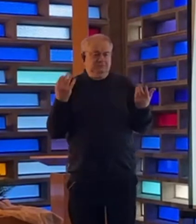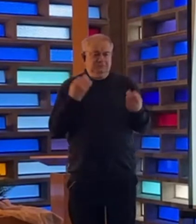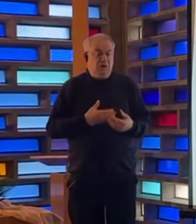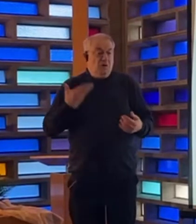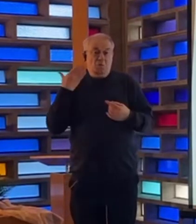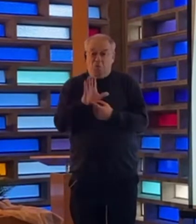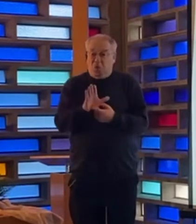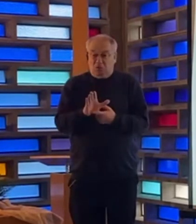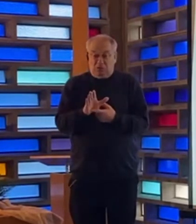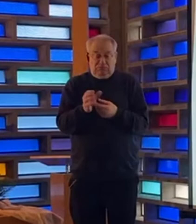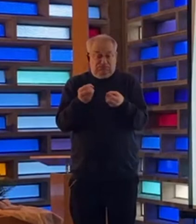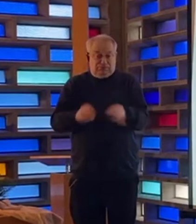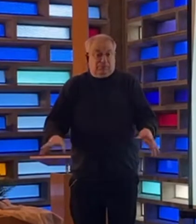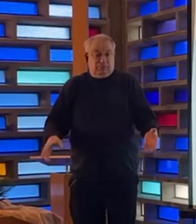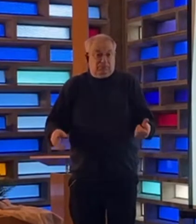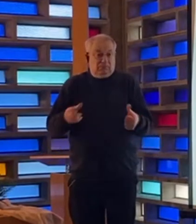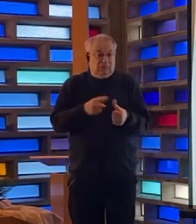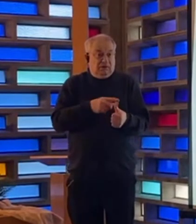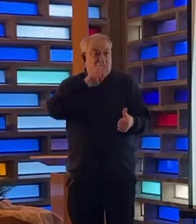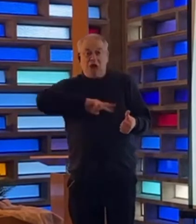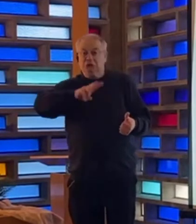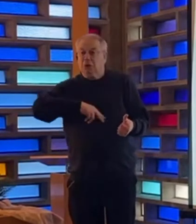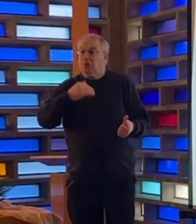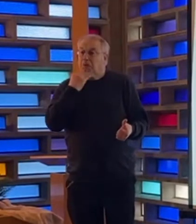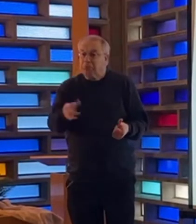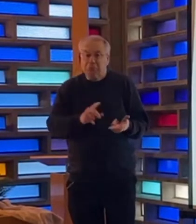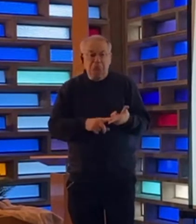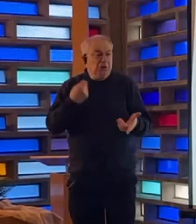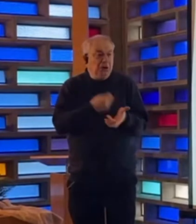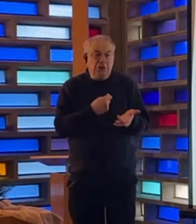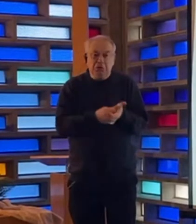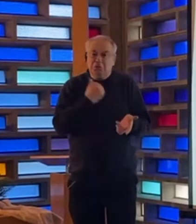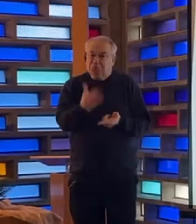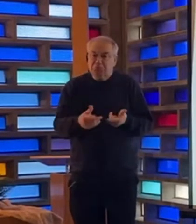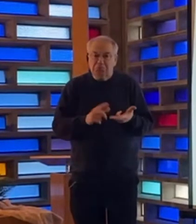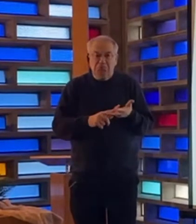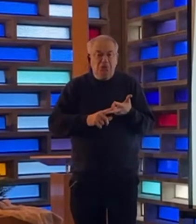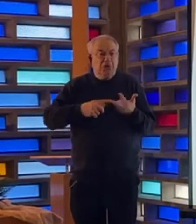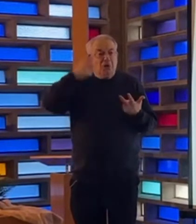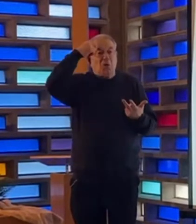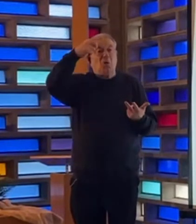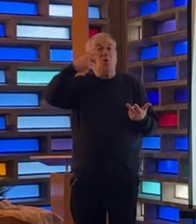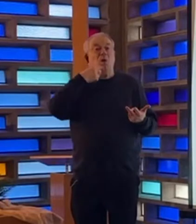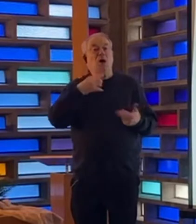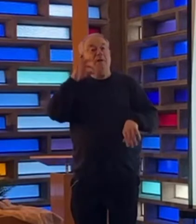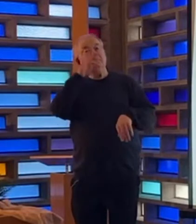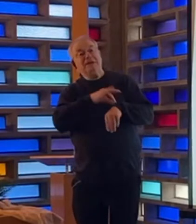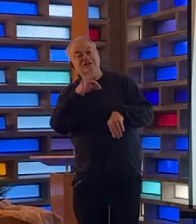leurs limites, comme les assurances, l'économie, la croyance que la médecine et la science